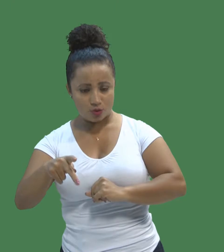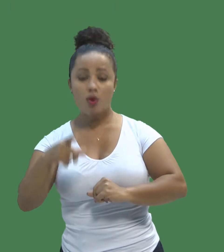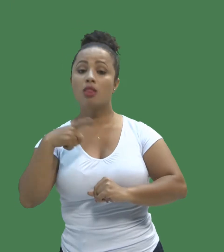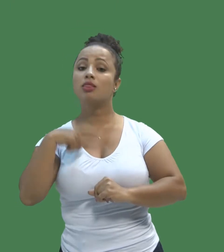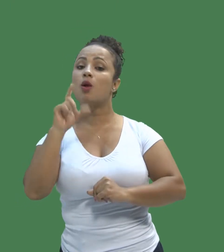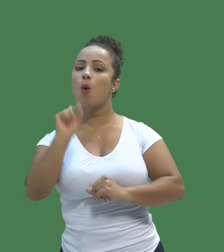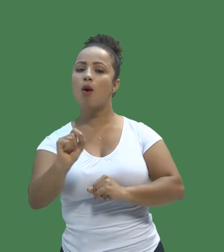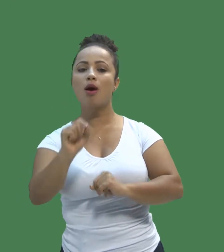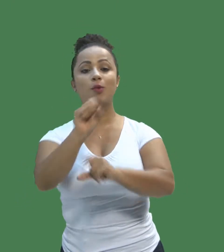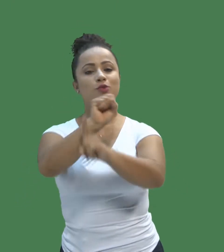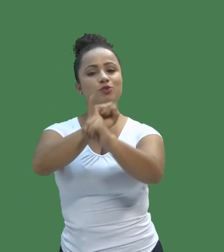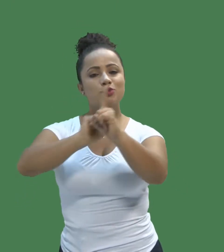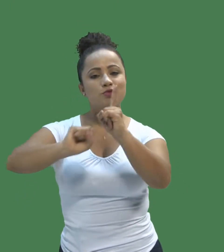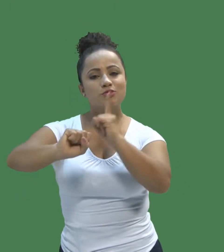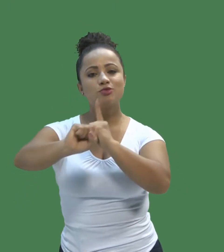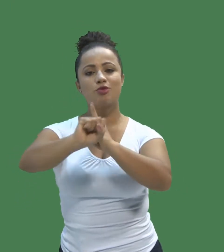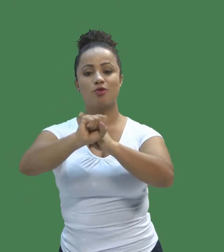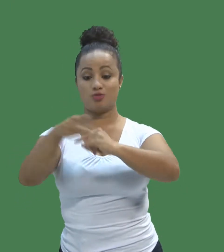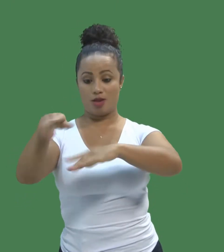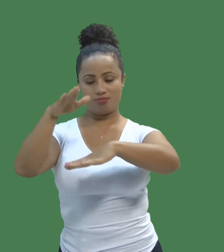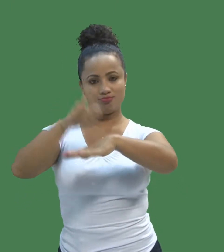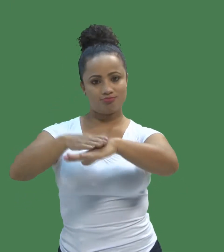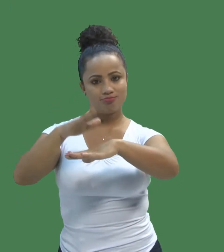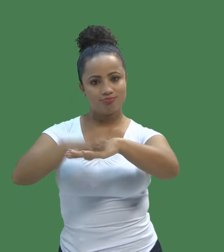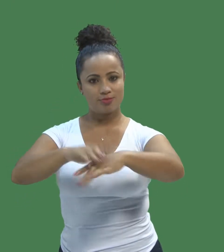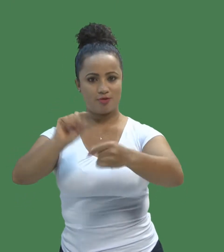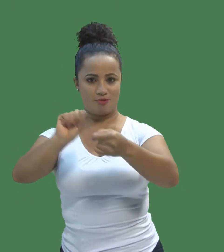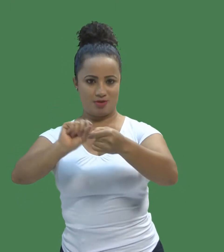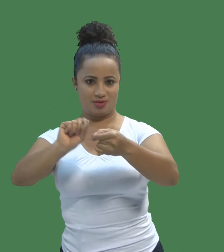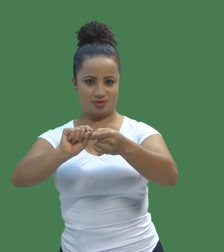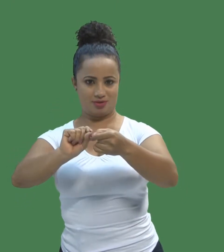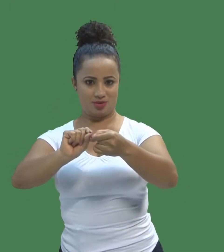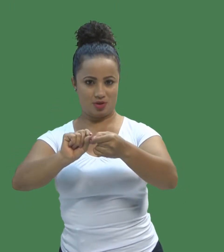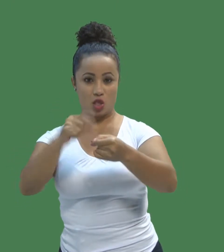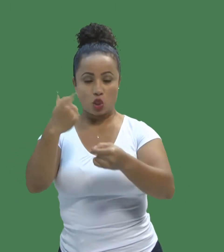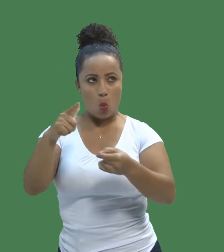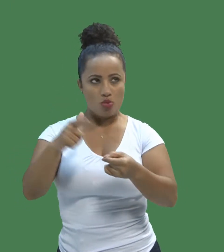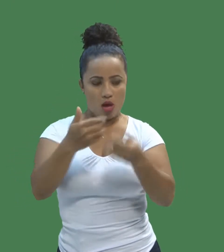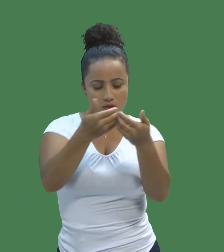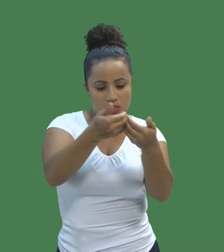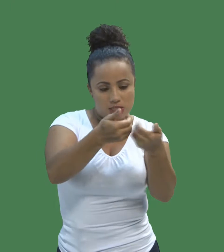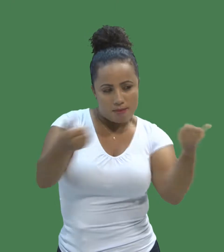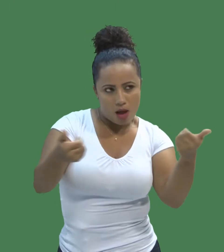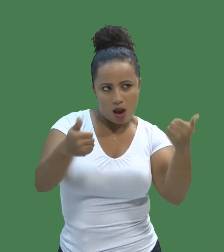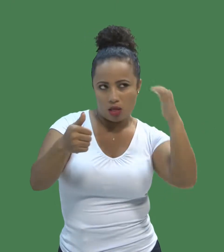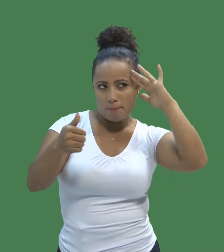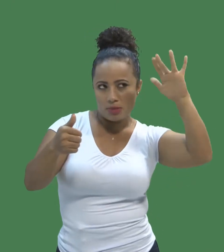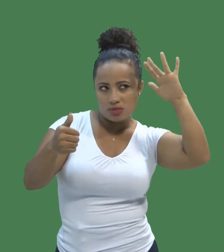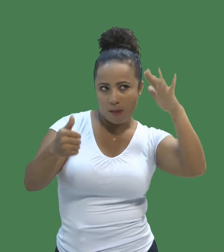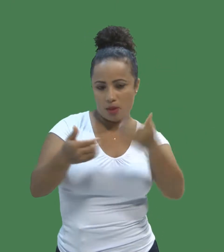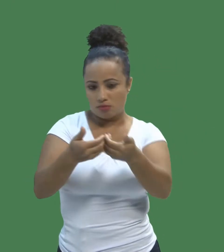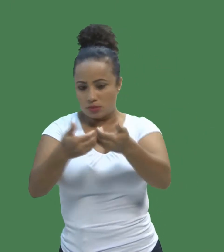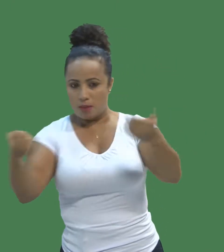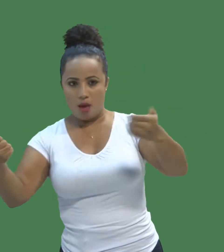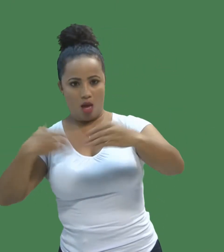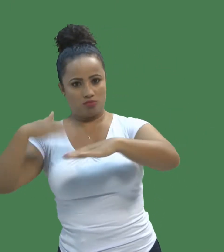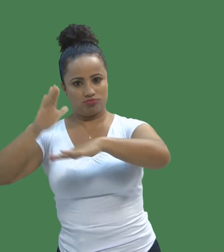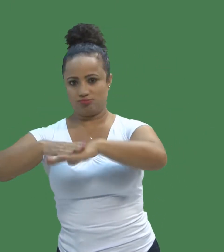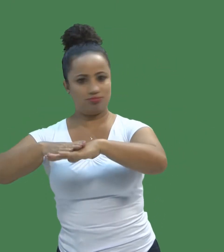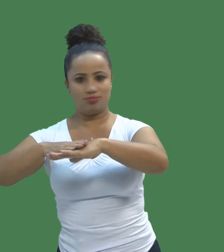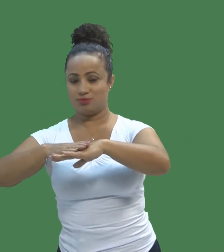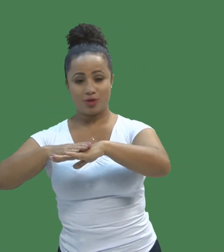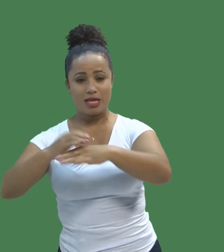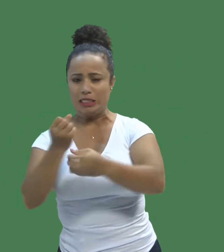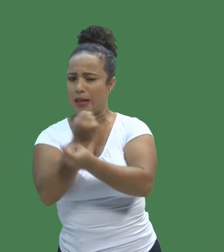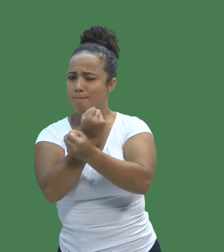do agir, mesmo porque é impossível separar essas duas dimensões sem nos